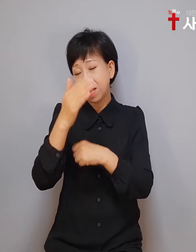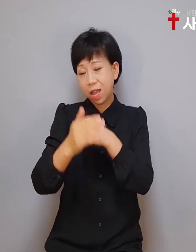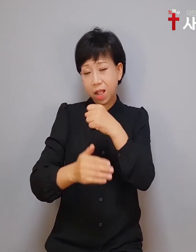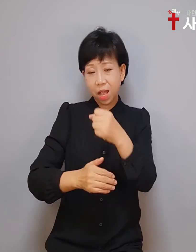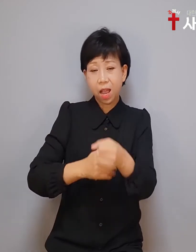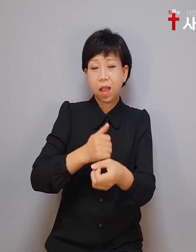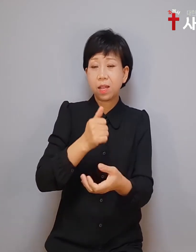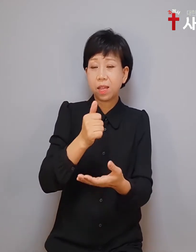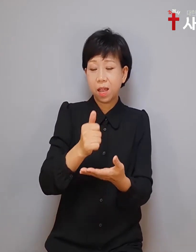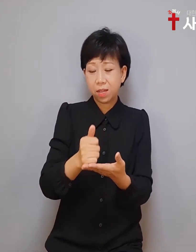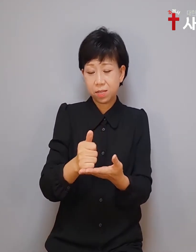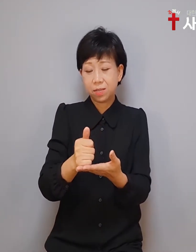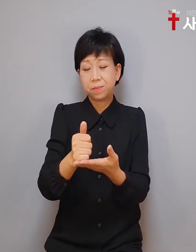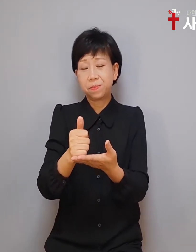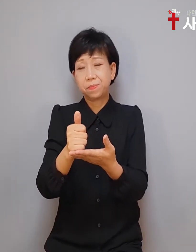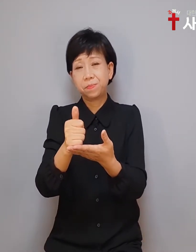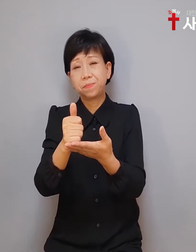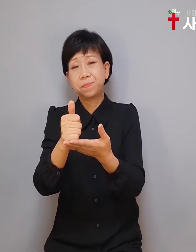에베네셀 여기까지